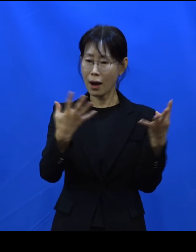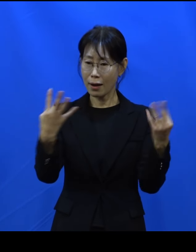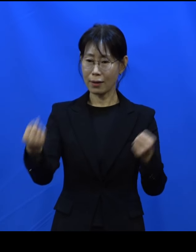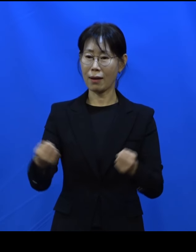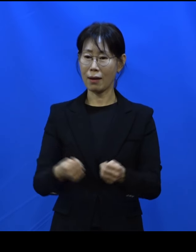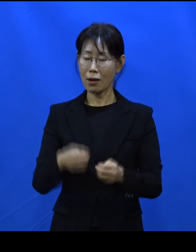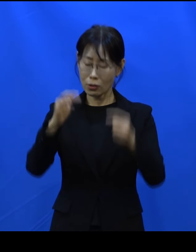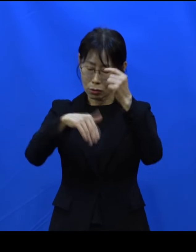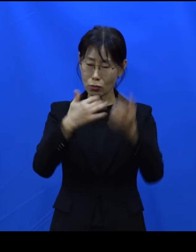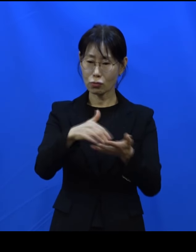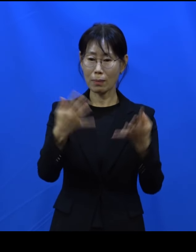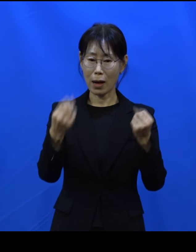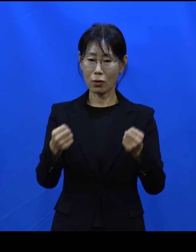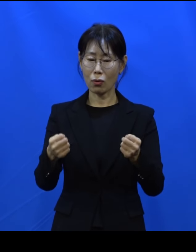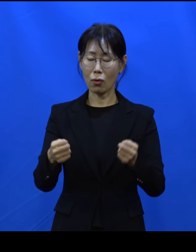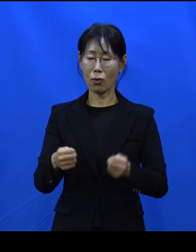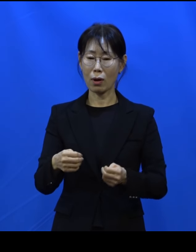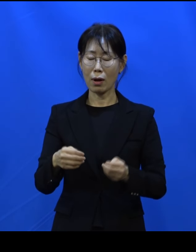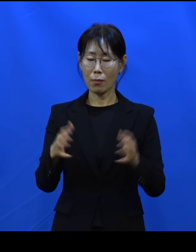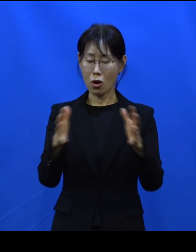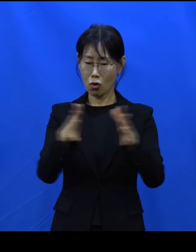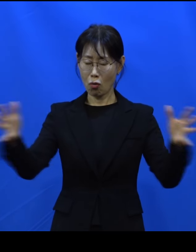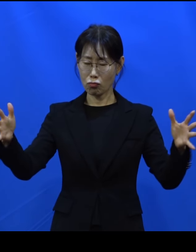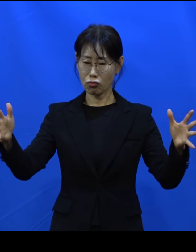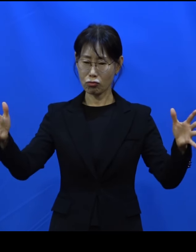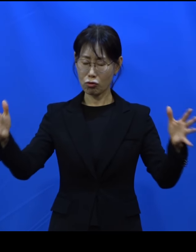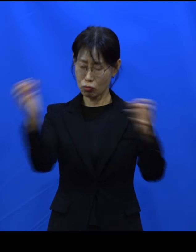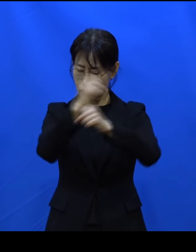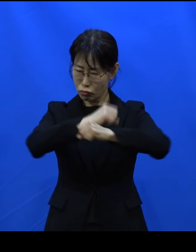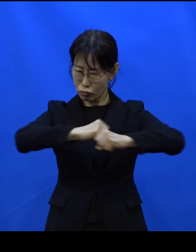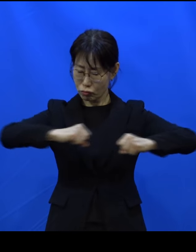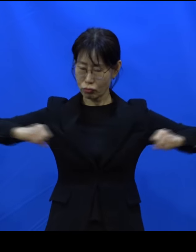몰라요. 소문은 좋은데 가보니까 엉망이야.